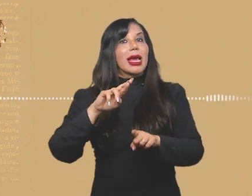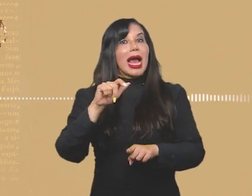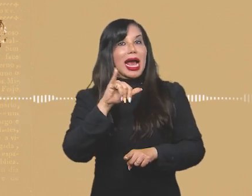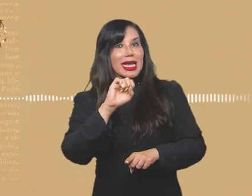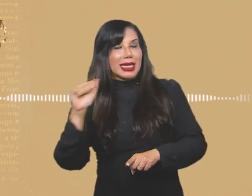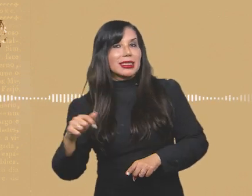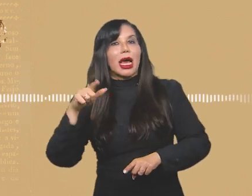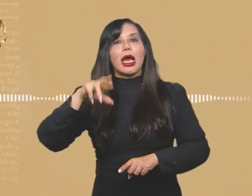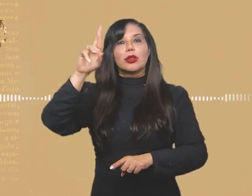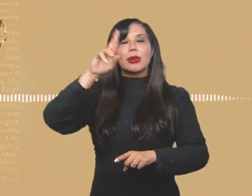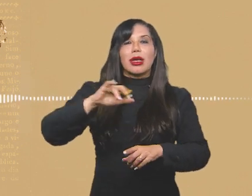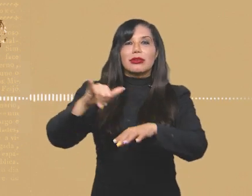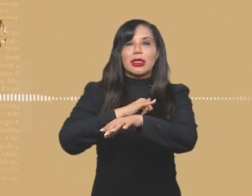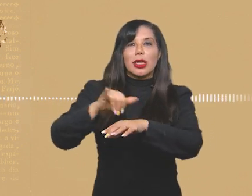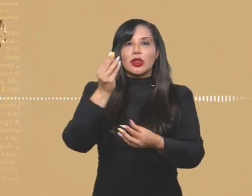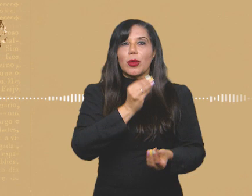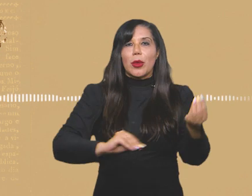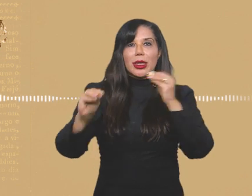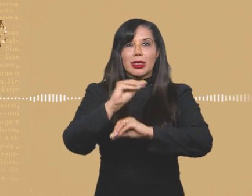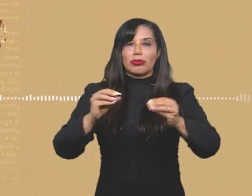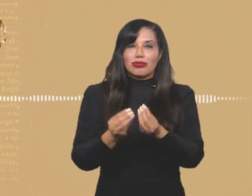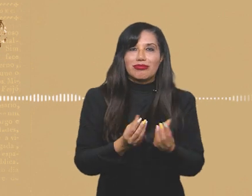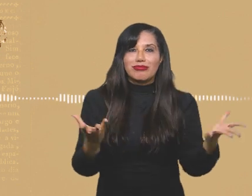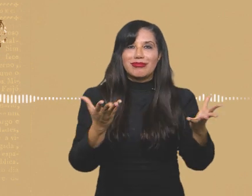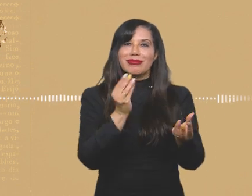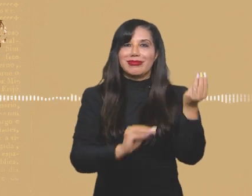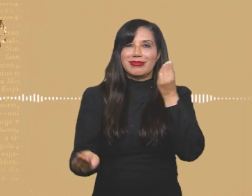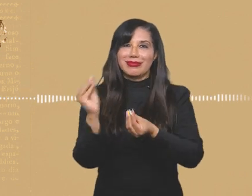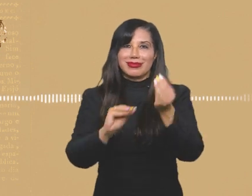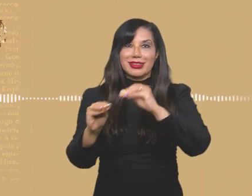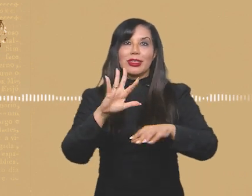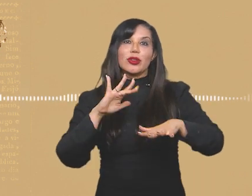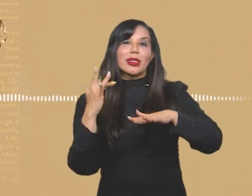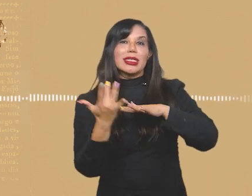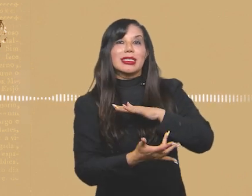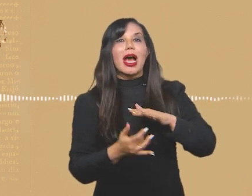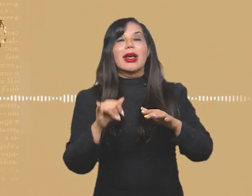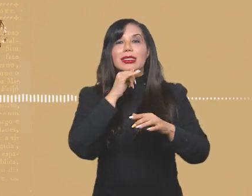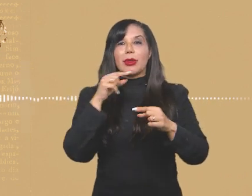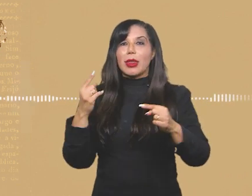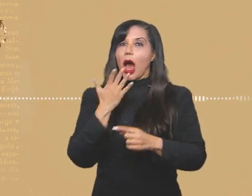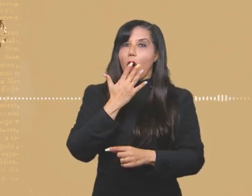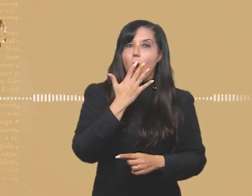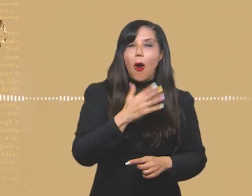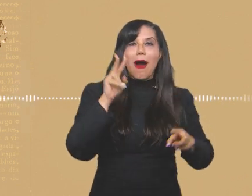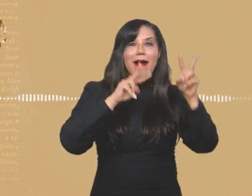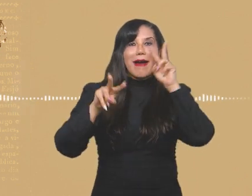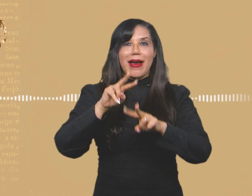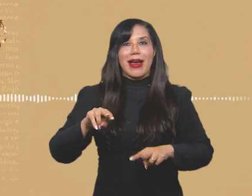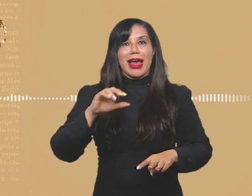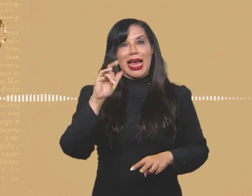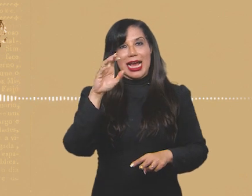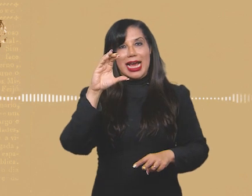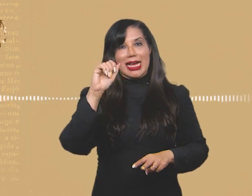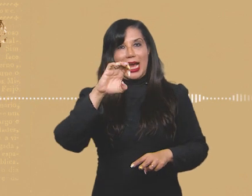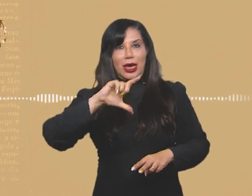são responsáveis pela estratégia de publicação e distribuição nas redes sociais. A identidade visual e design foram feitos por Caroline